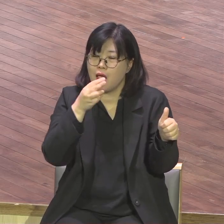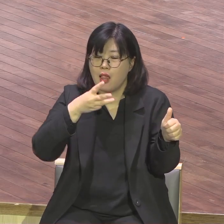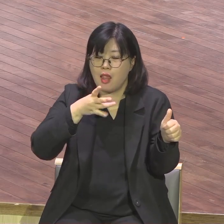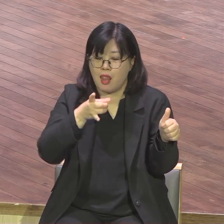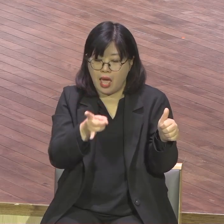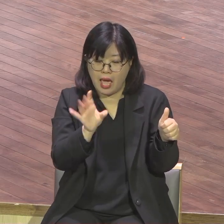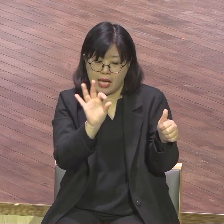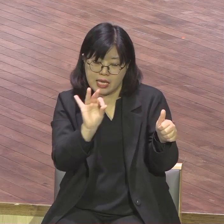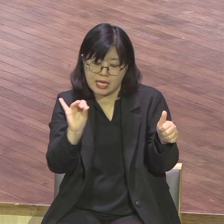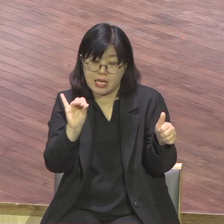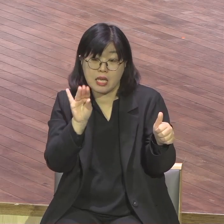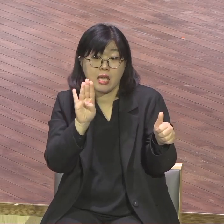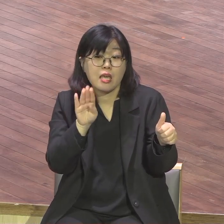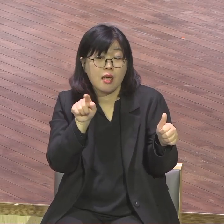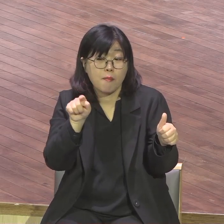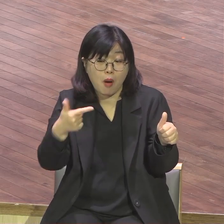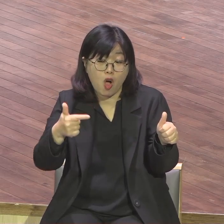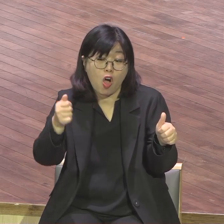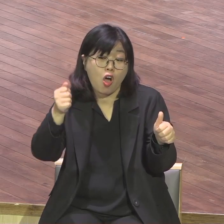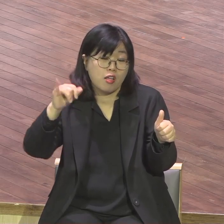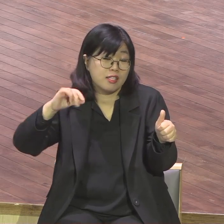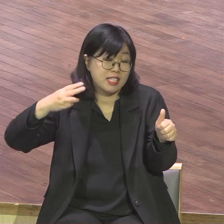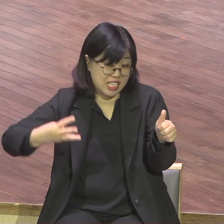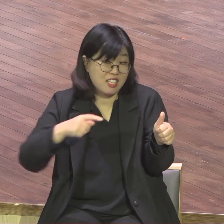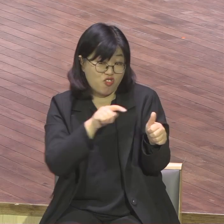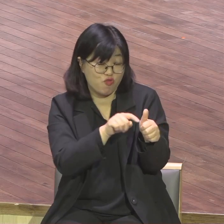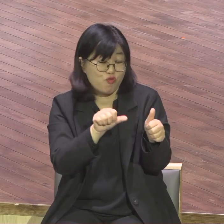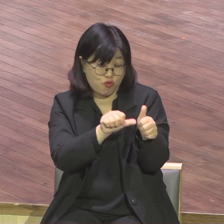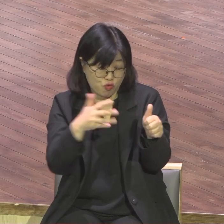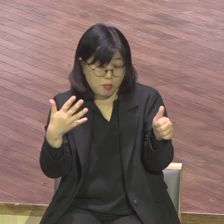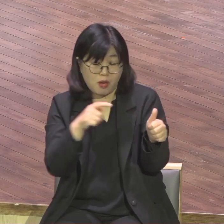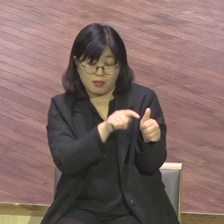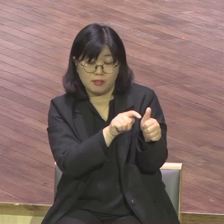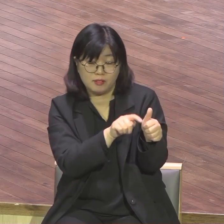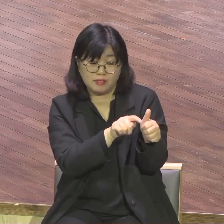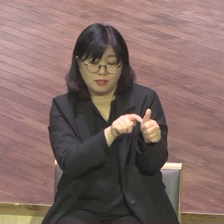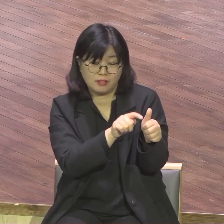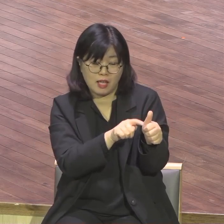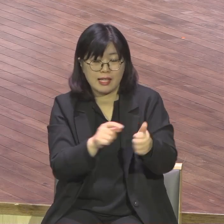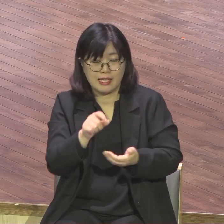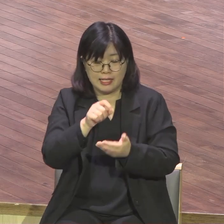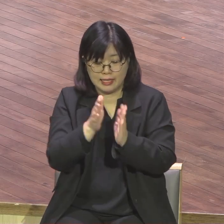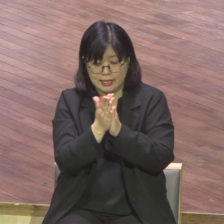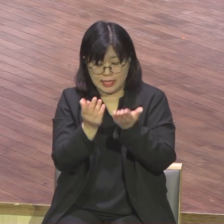레이븐 힐이라는 분이 있습니다. 레이븐 힐 이분이 왜 부흥이 지체되는가?